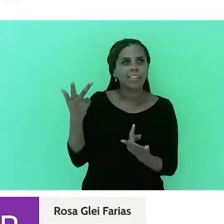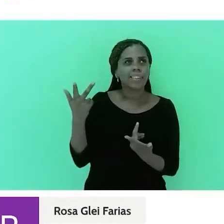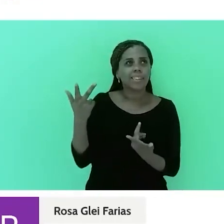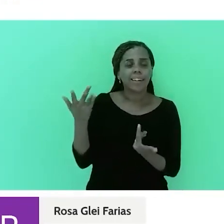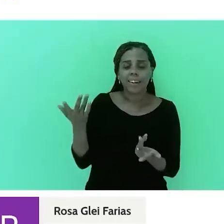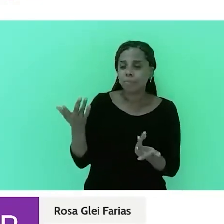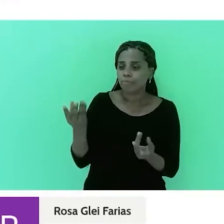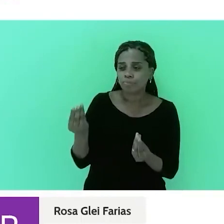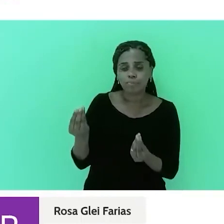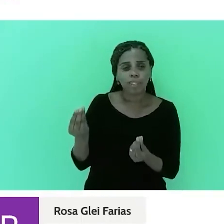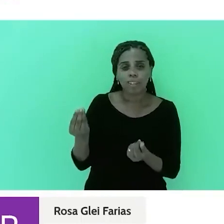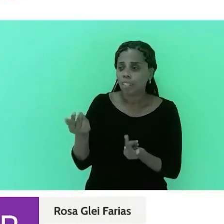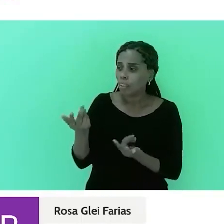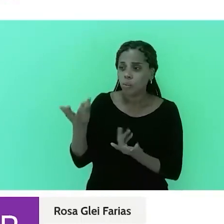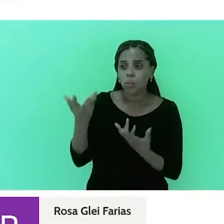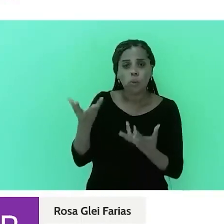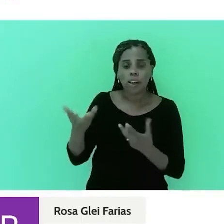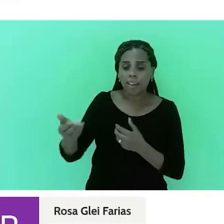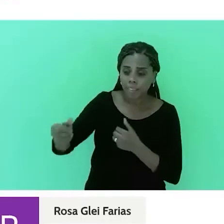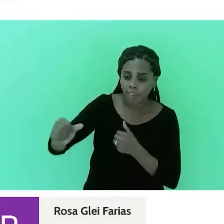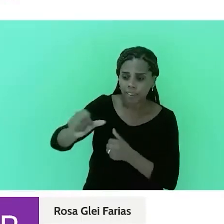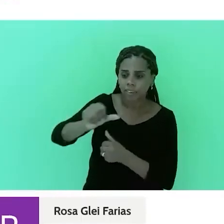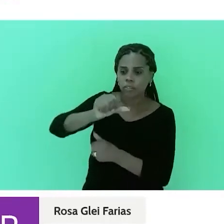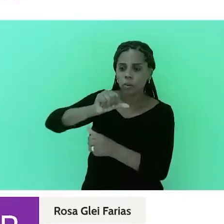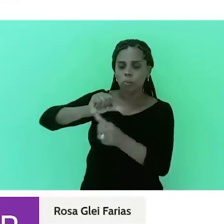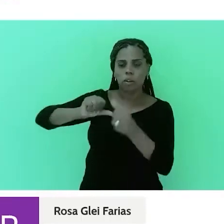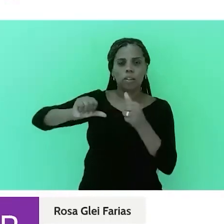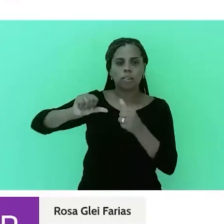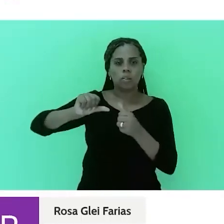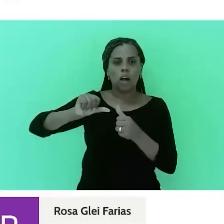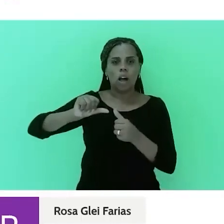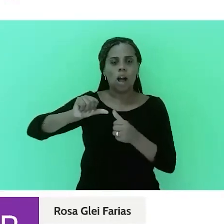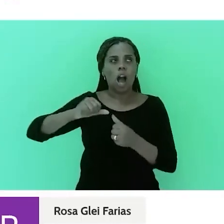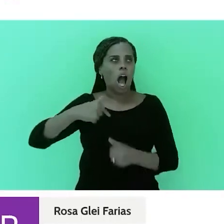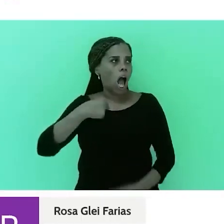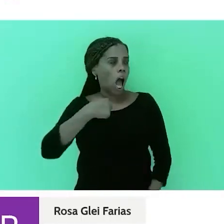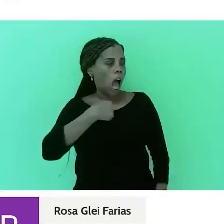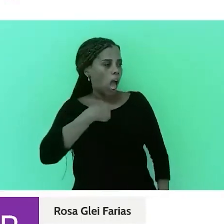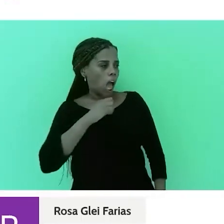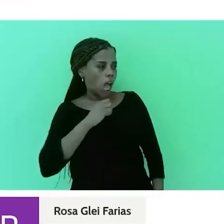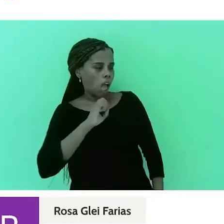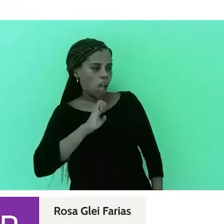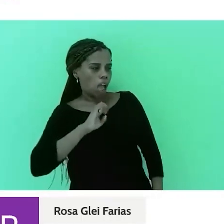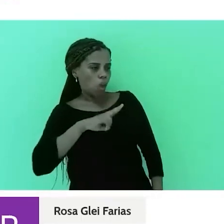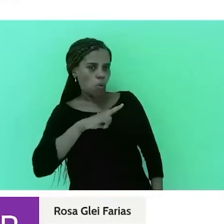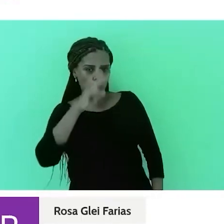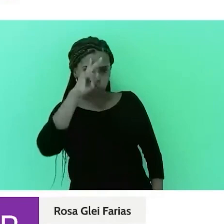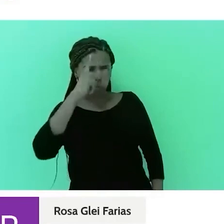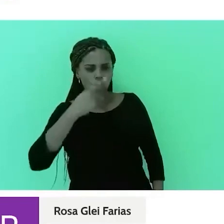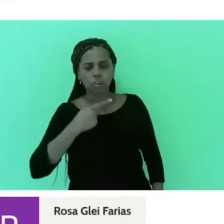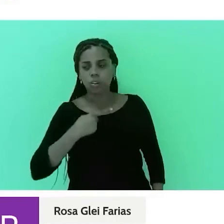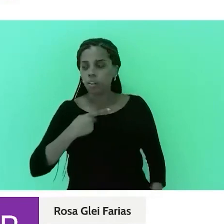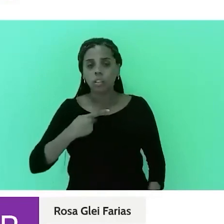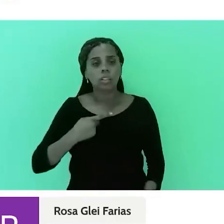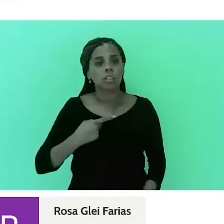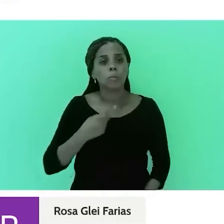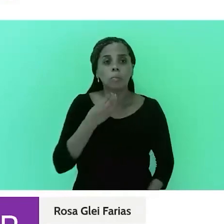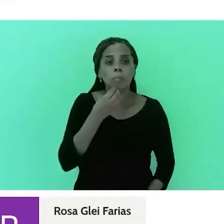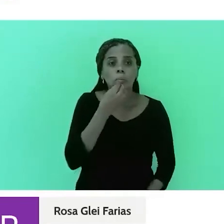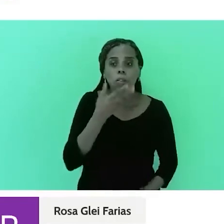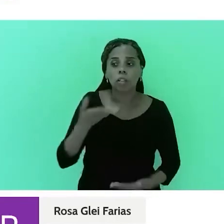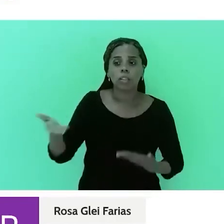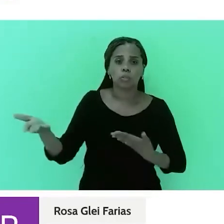uma transformação somente pessoal, né? Ah, eu quero mudar, sou eu que vou mudar. Evidentemente que o